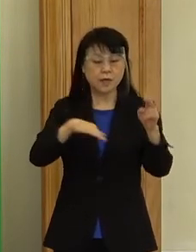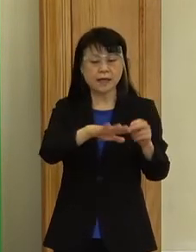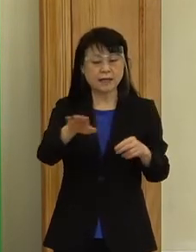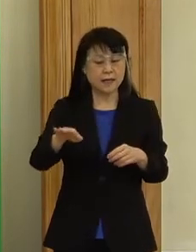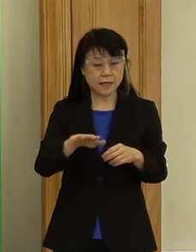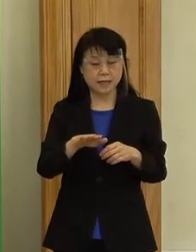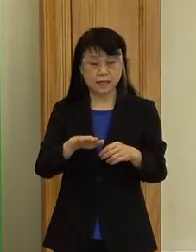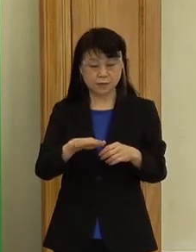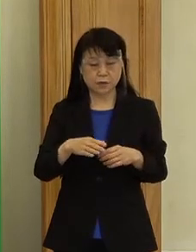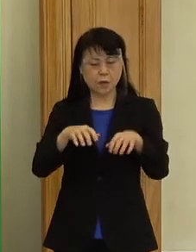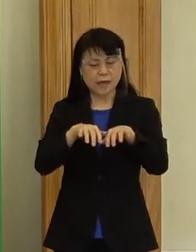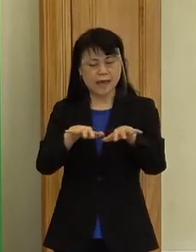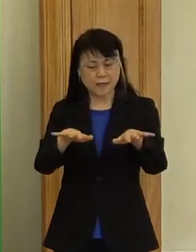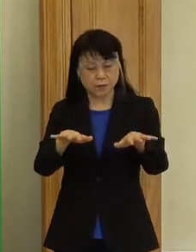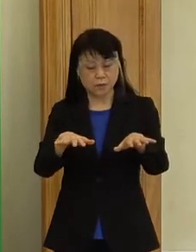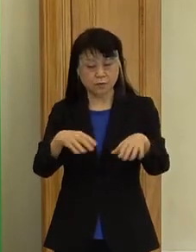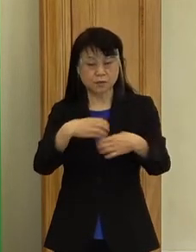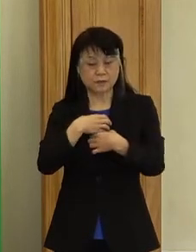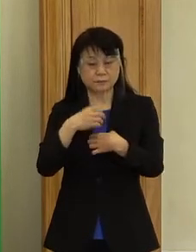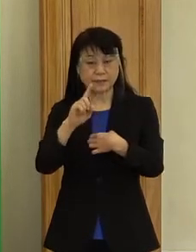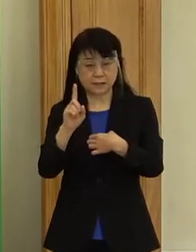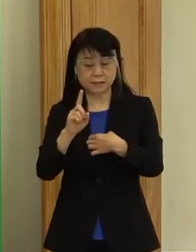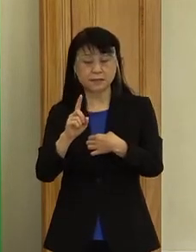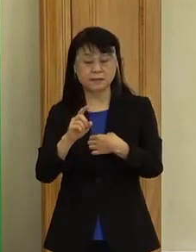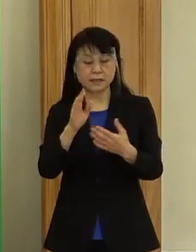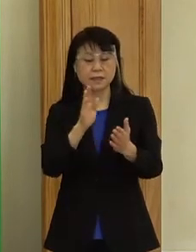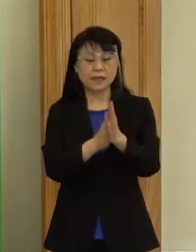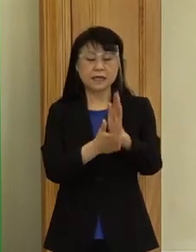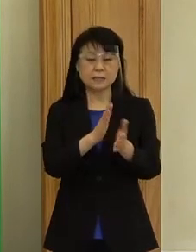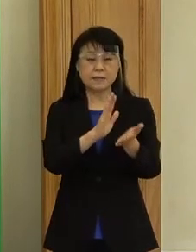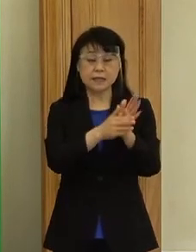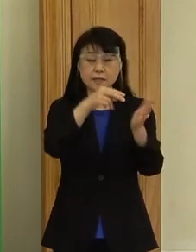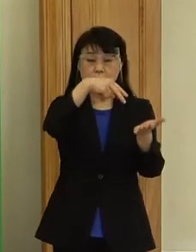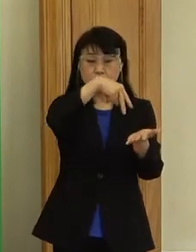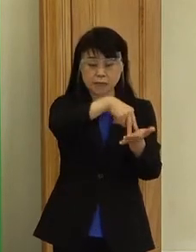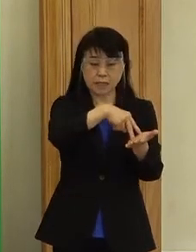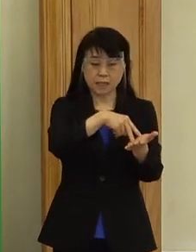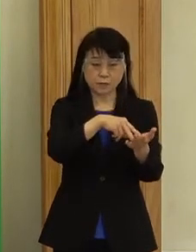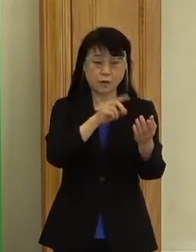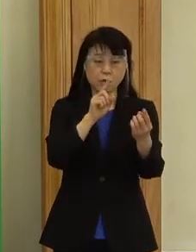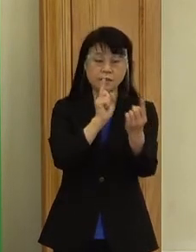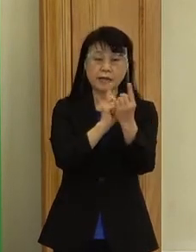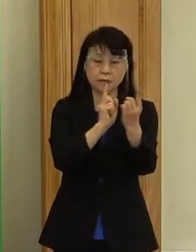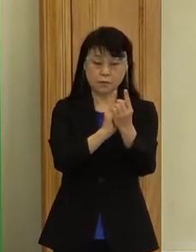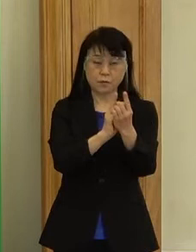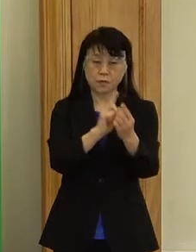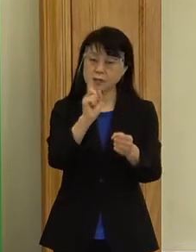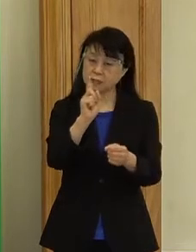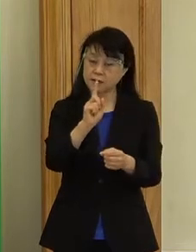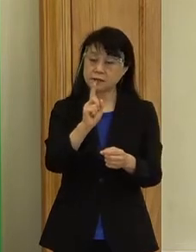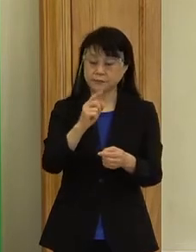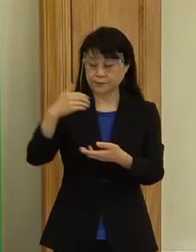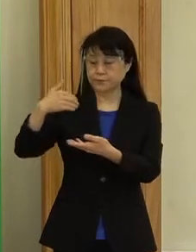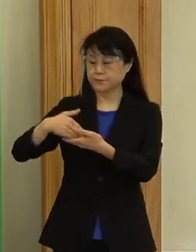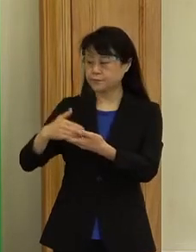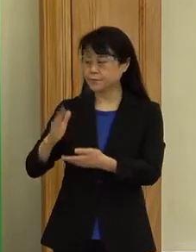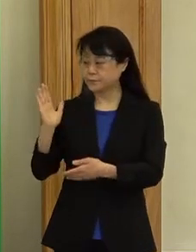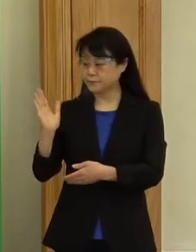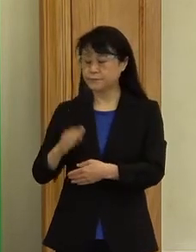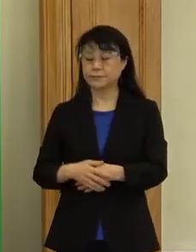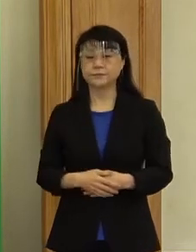することがあればお伺いいたします。またあの改めて県として今後の対応を何か考えていることがあれば、お聞かせください。